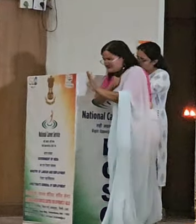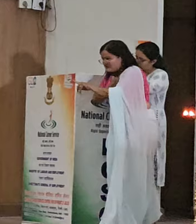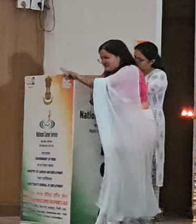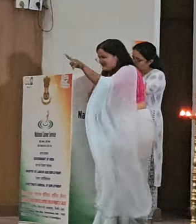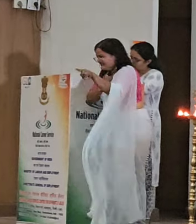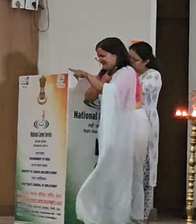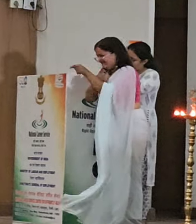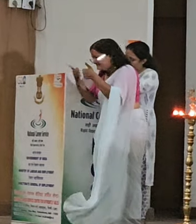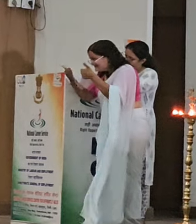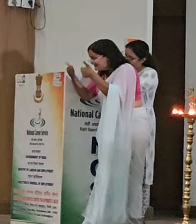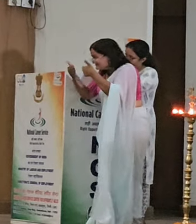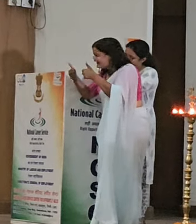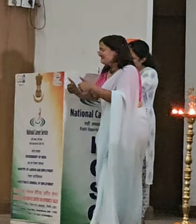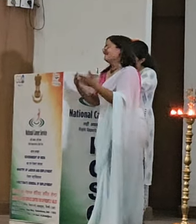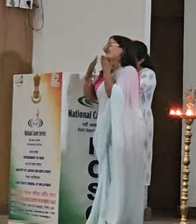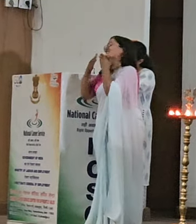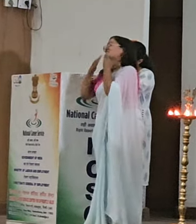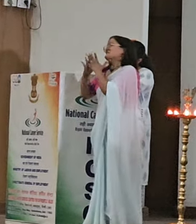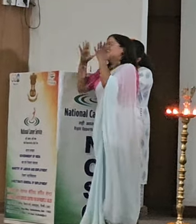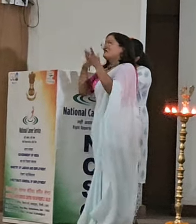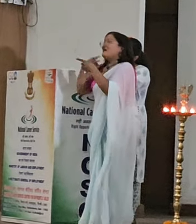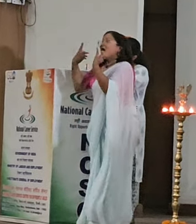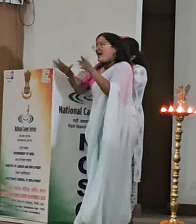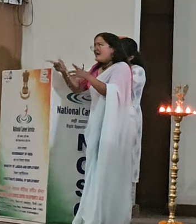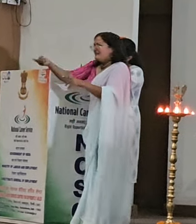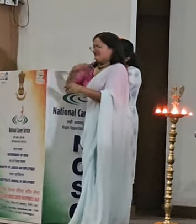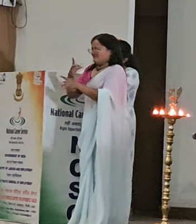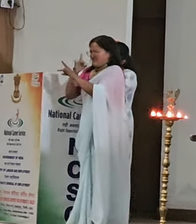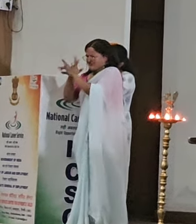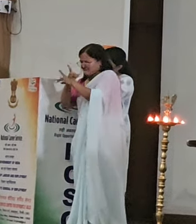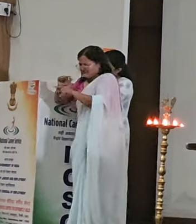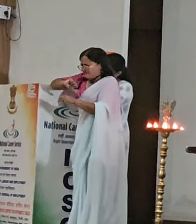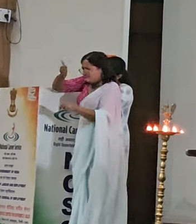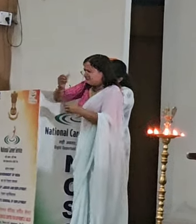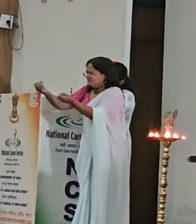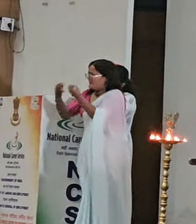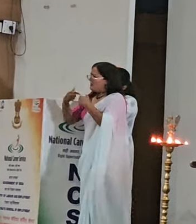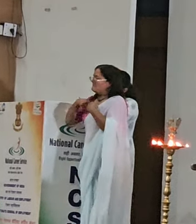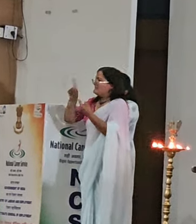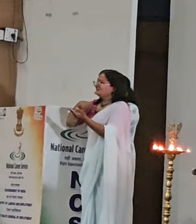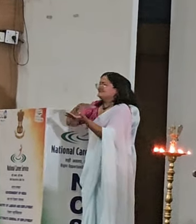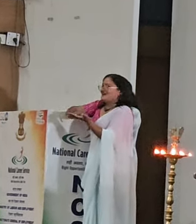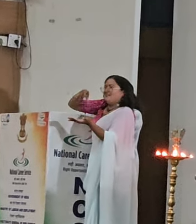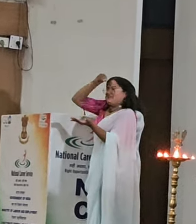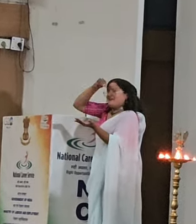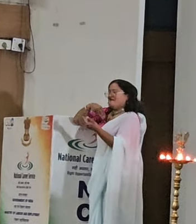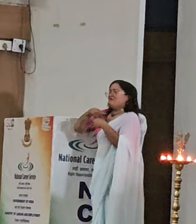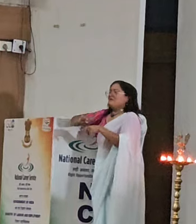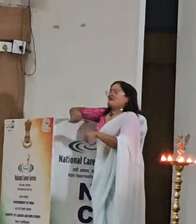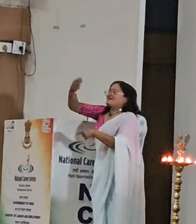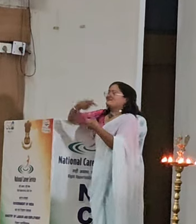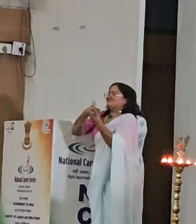है कि कुछ कुछ लोगों की डिमांड रहती है, बट थैंक यू सो मच कि आप इतनी भी कड़ी धूप में दिल्ली जैसे शहर में यहाँ पे इतने